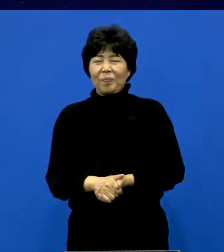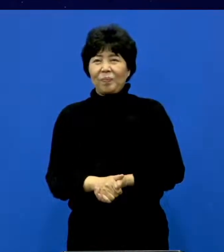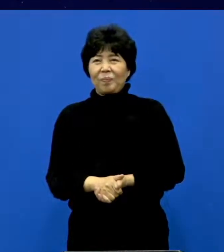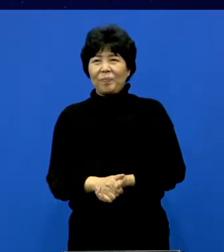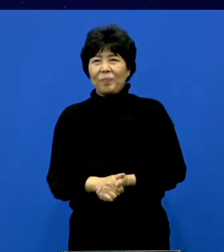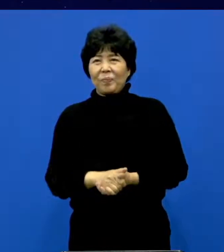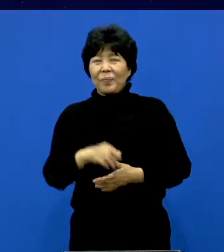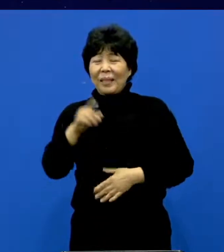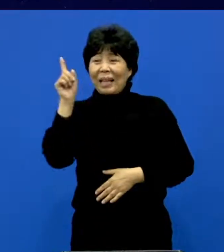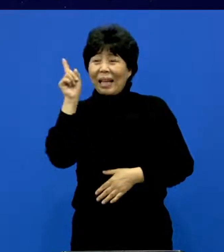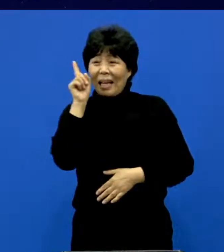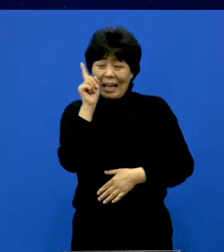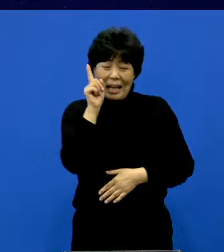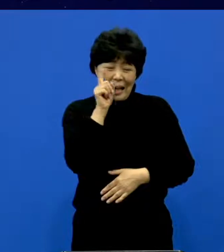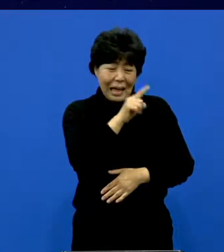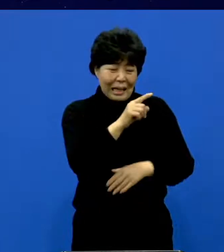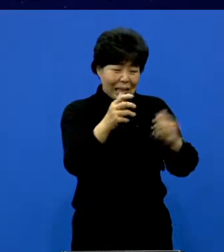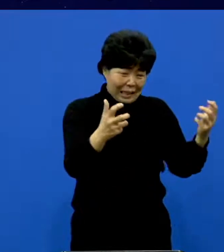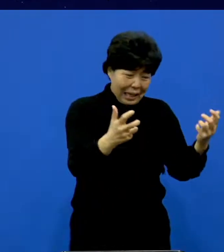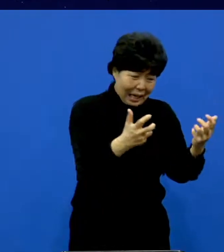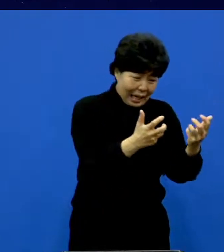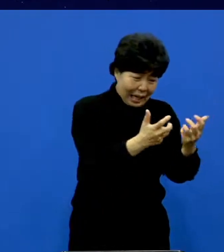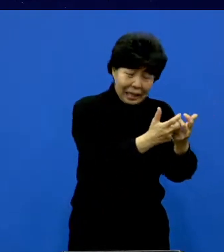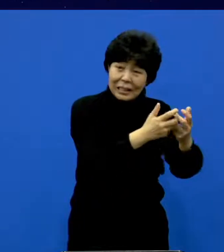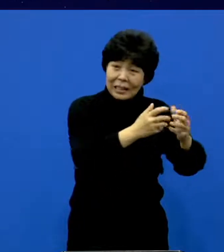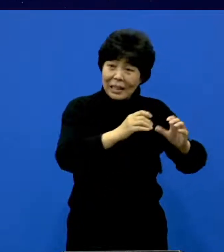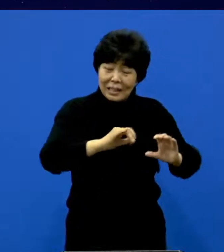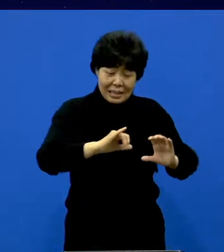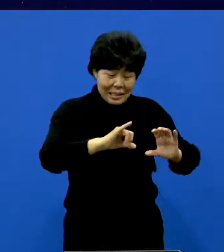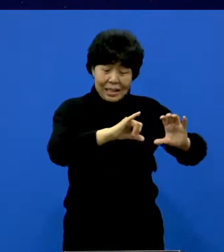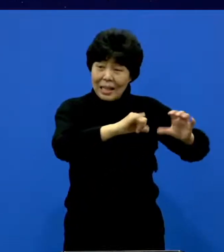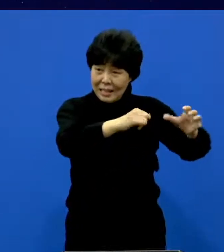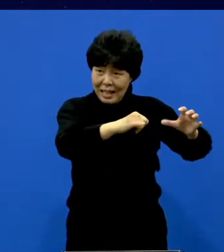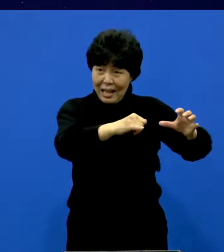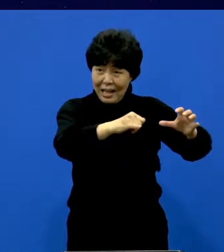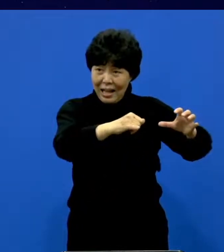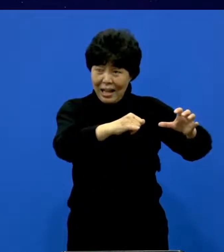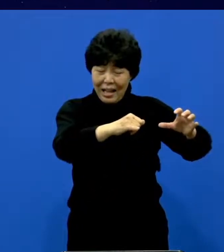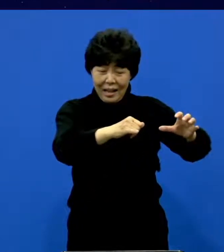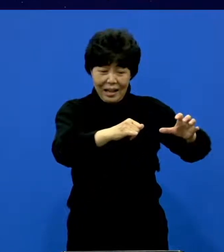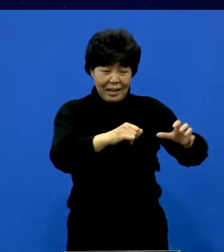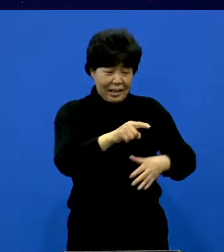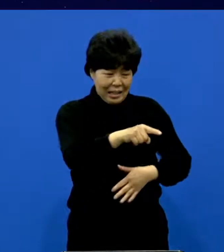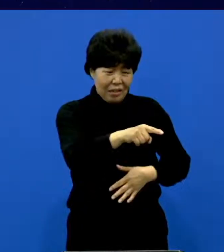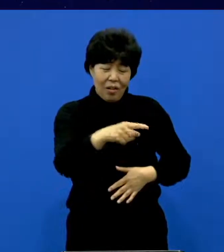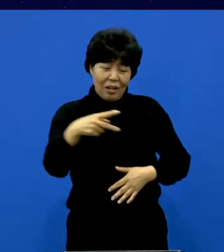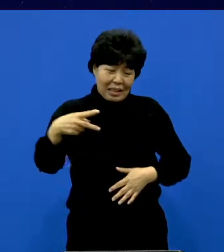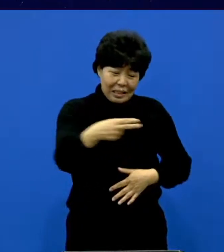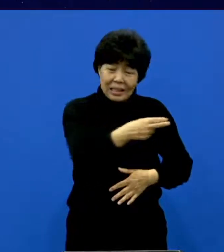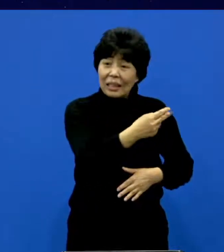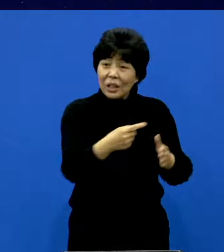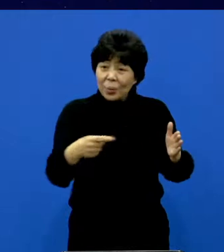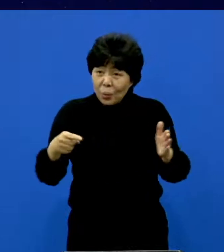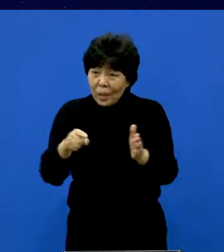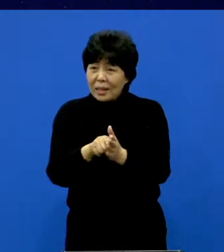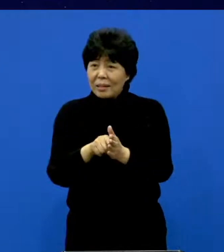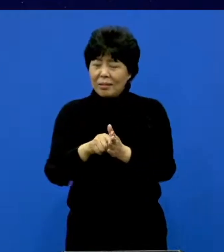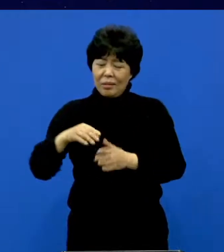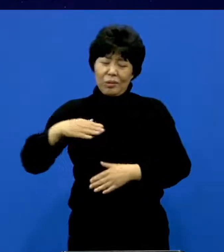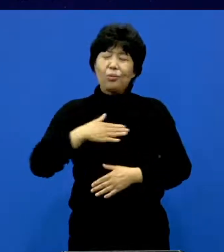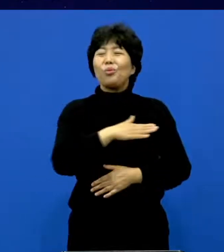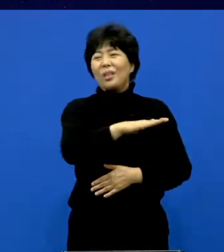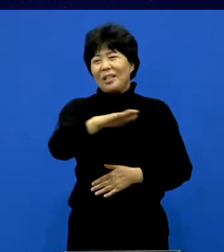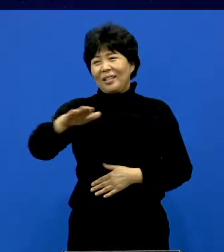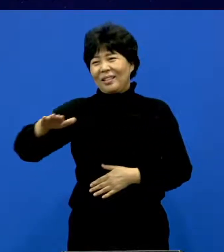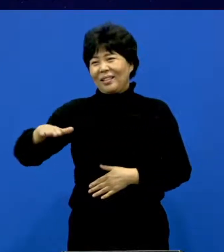그러니까 악을 계속 더 악한 세상을 만들어가는 이 세상의 이 고리를 끊는 작업은 하나님이 우리를